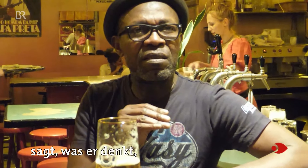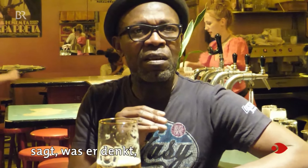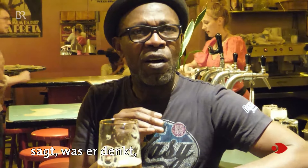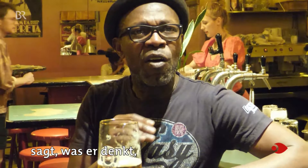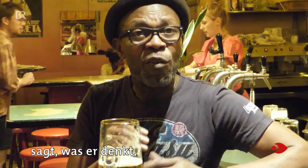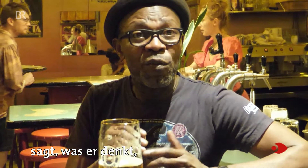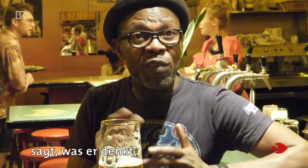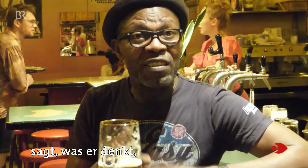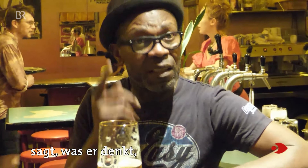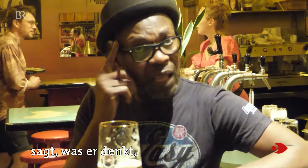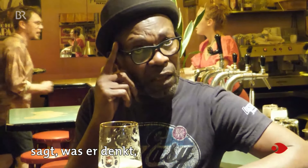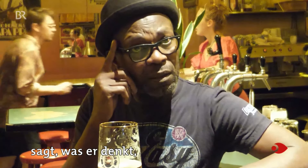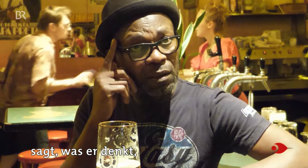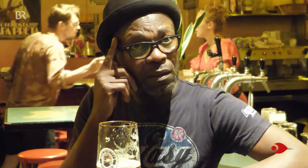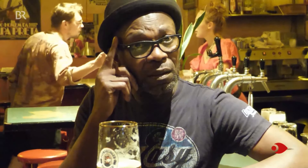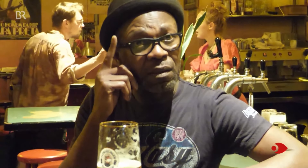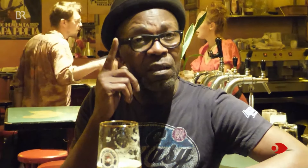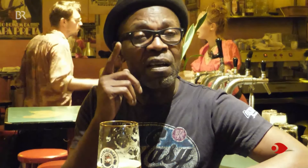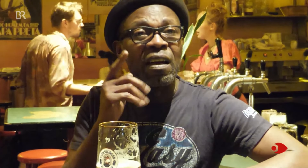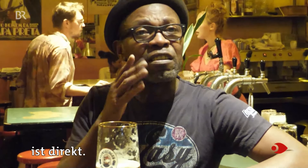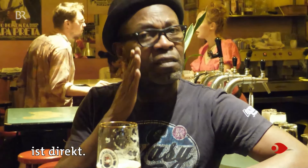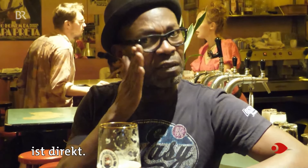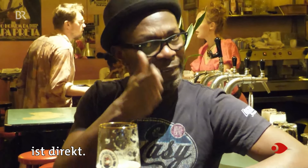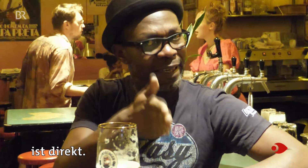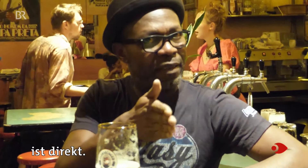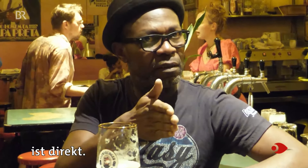Sagt, was er denkt. Ist direkt.